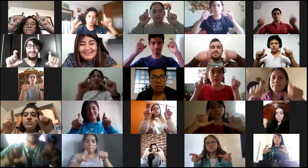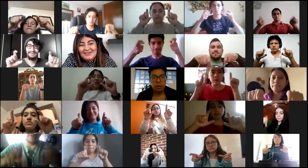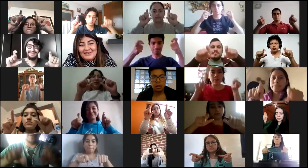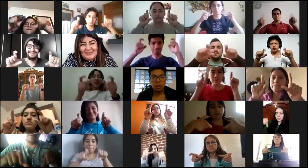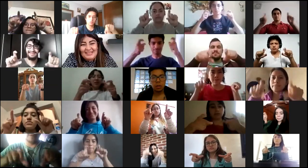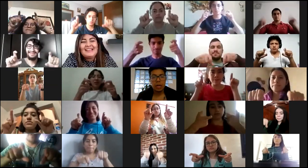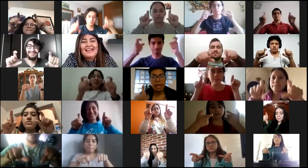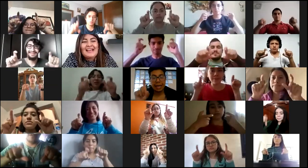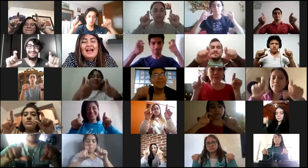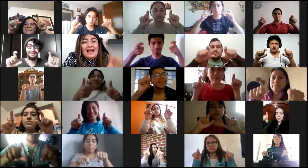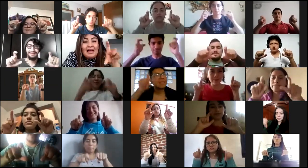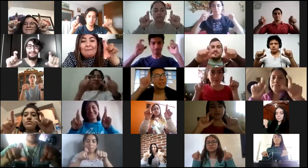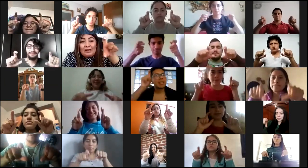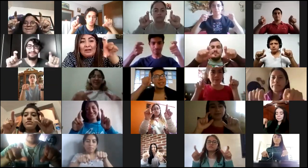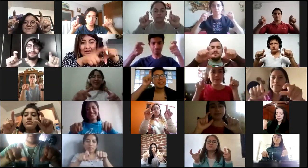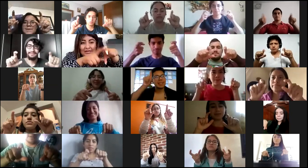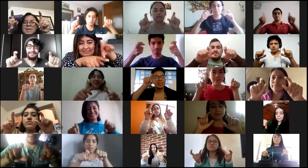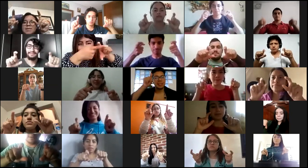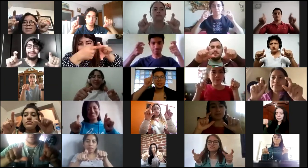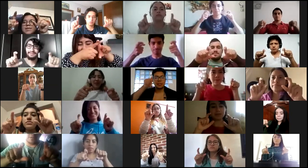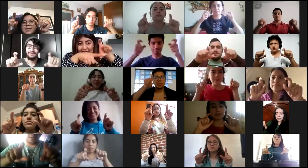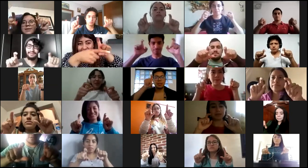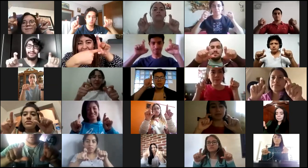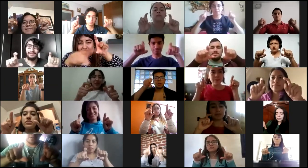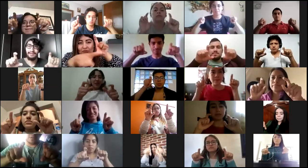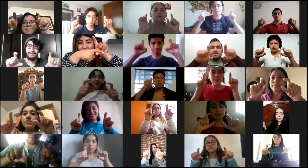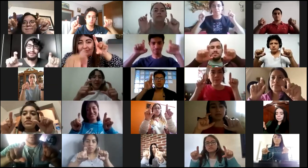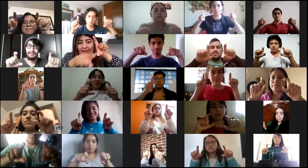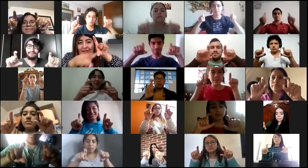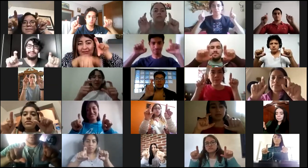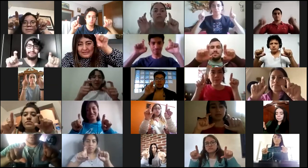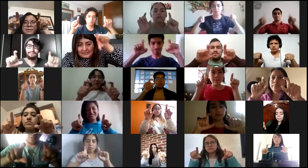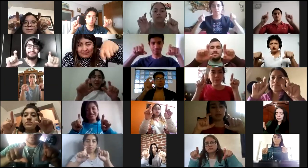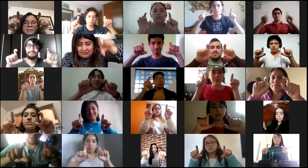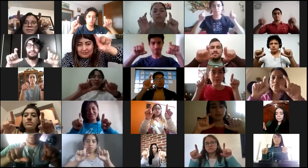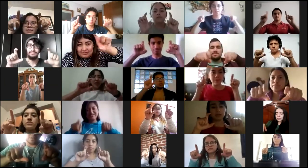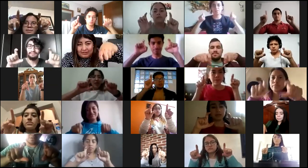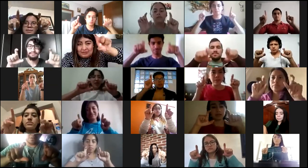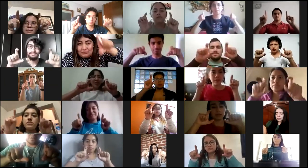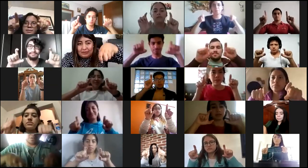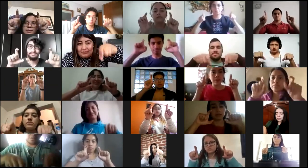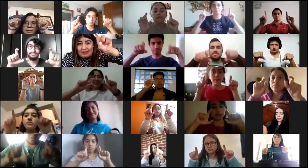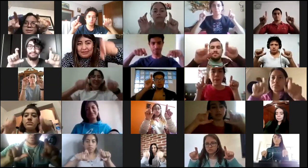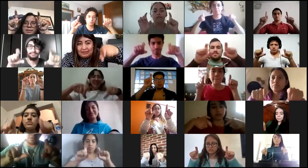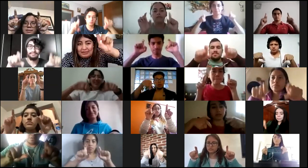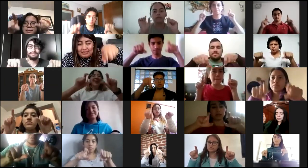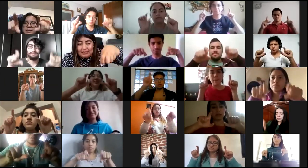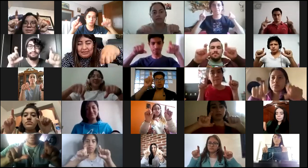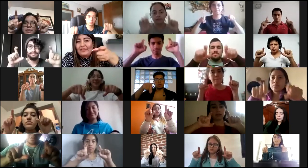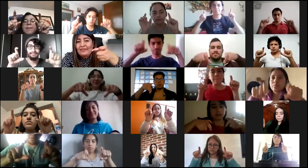muy bien, ajá, pero es hacia enfrente tu palma, sube y baja. Ajá. De lado